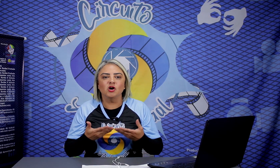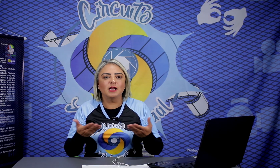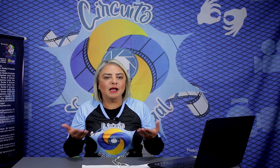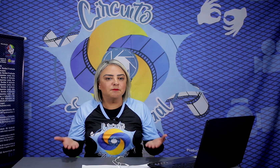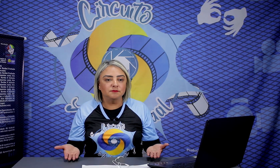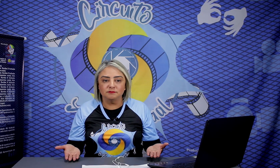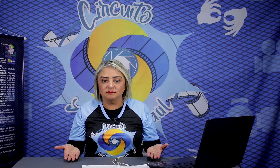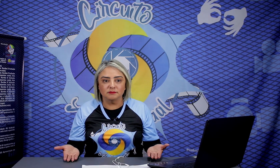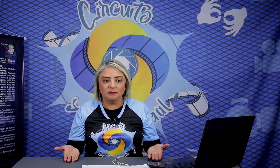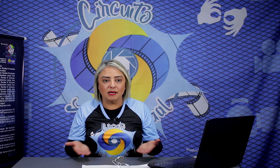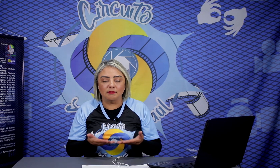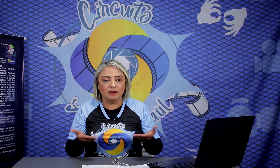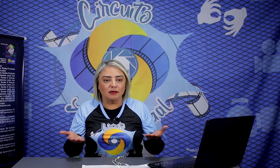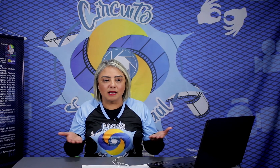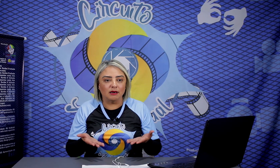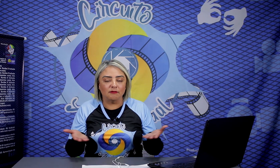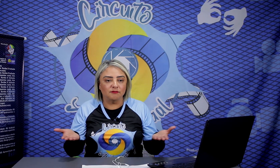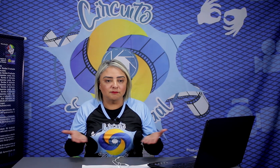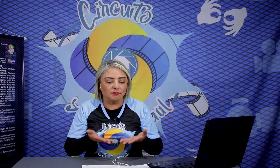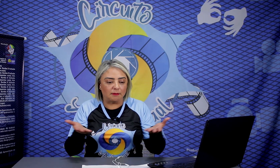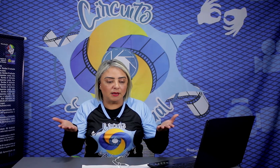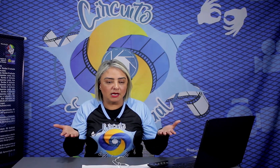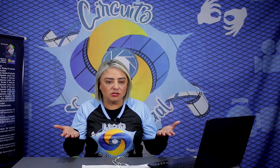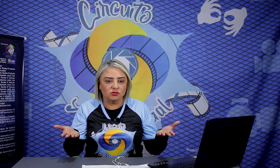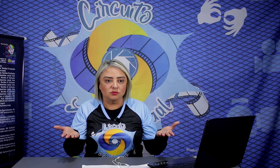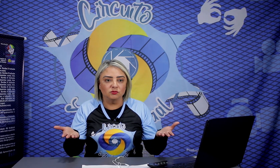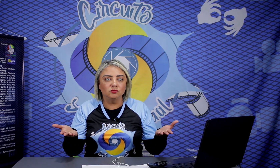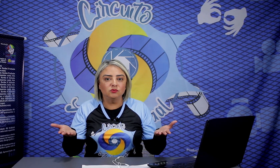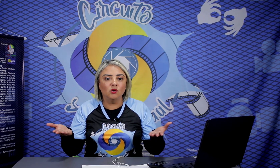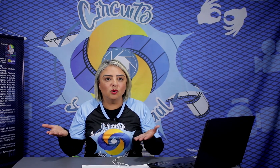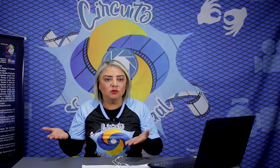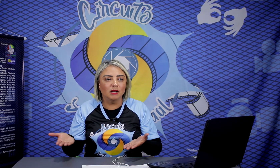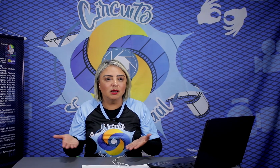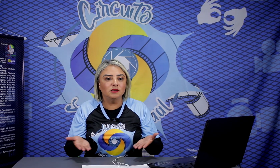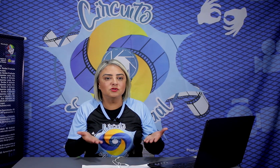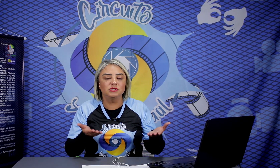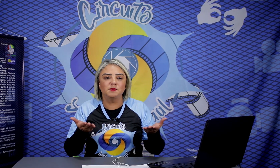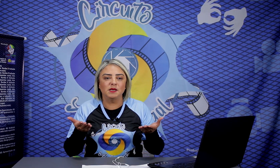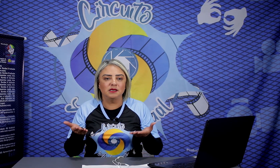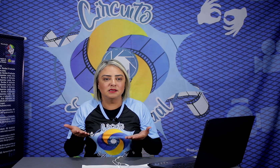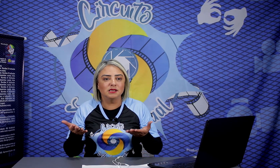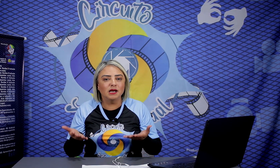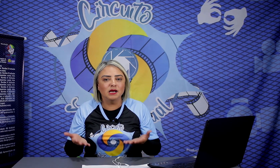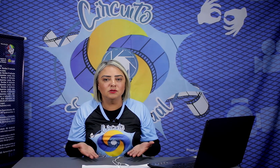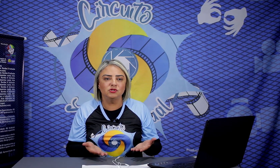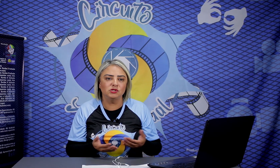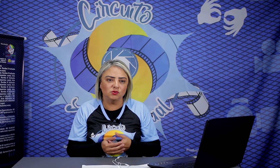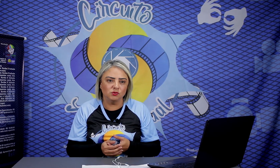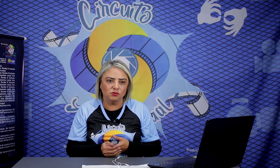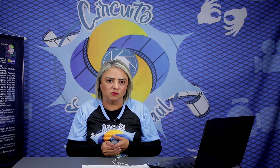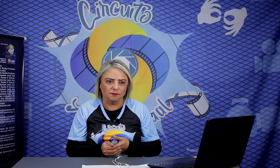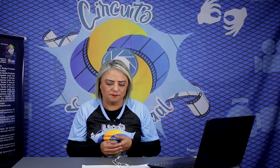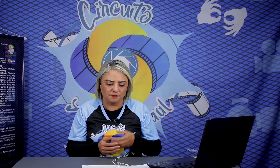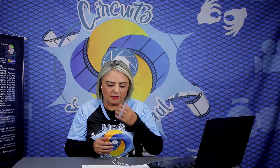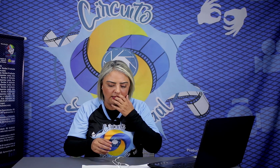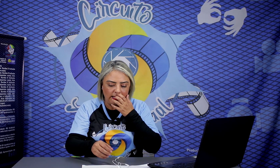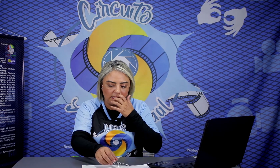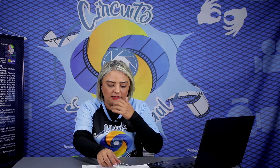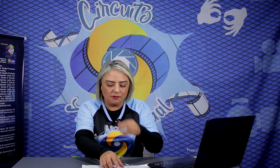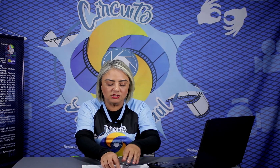jogar ralar abaixo anos de experiência, anos de estudo. Então, a gente